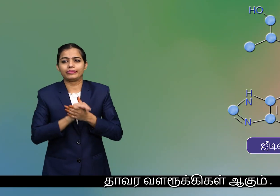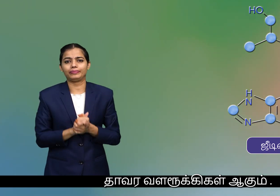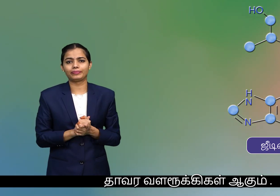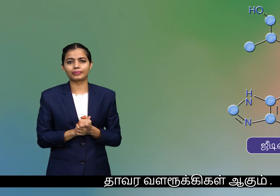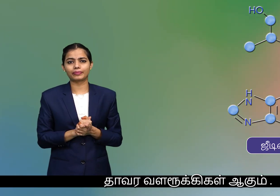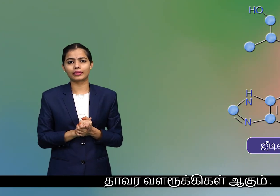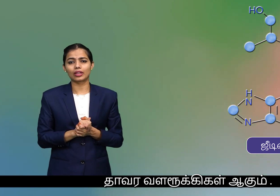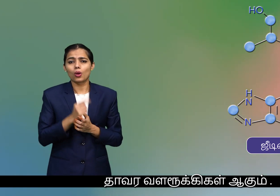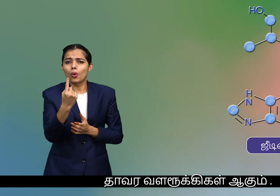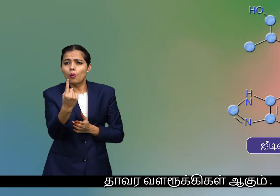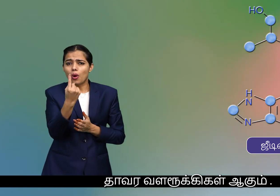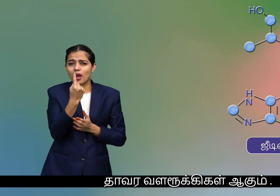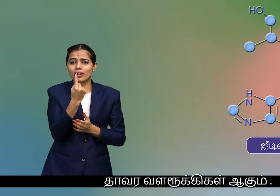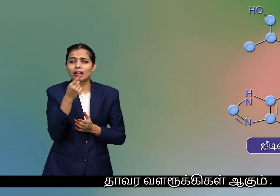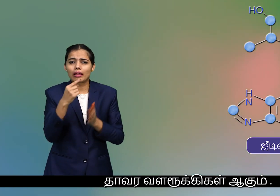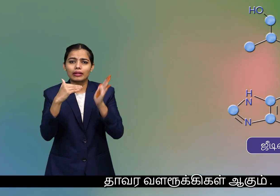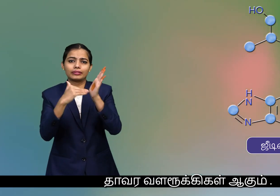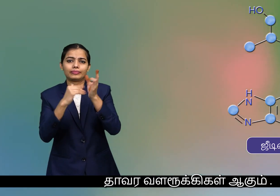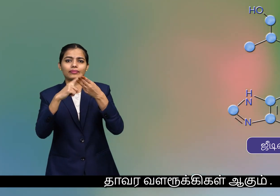தாவர வளரூக்கிகள் ஆகும்.